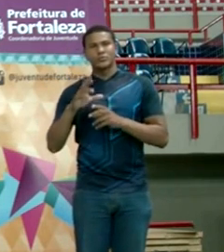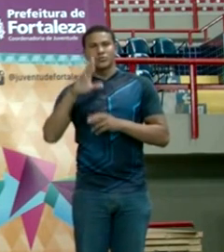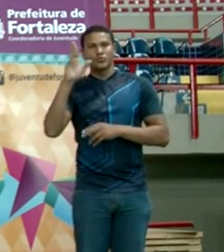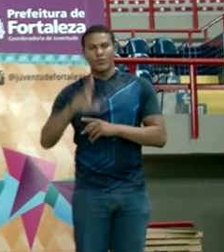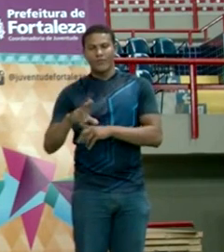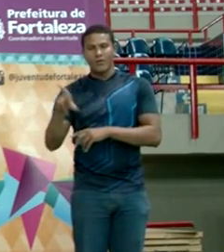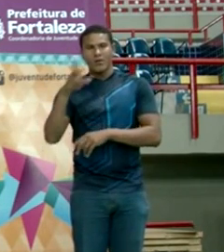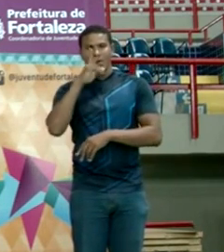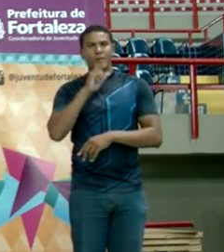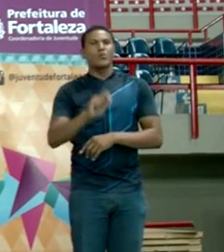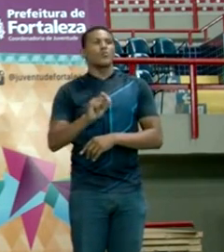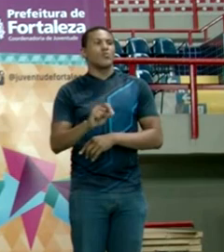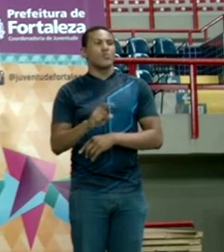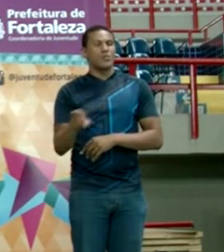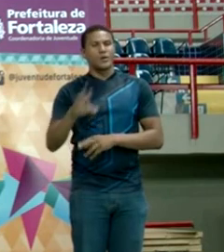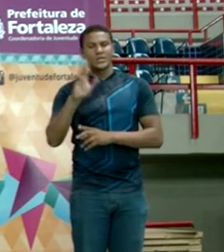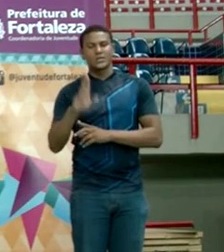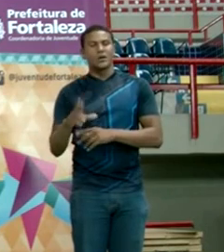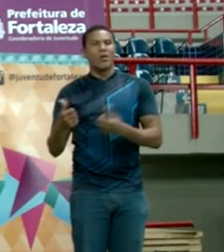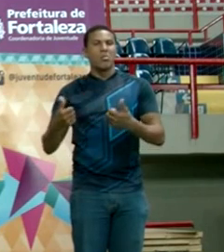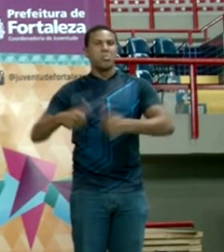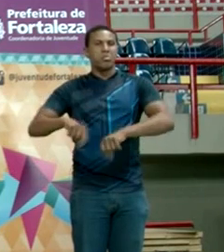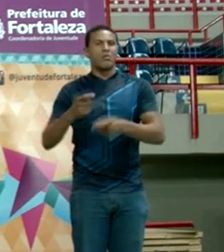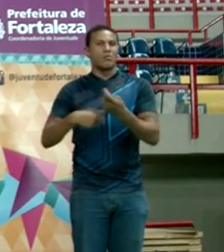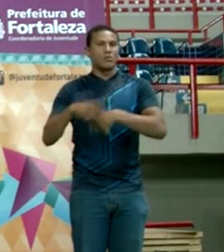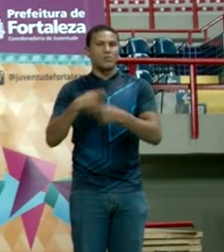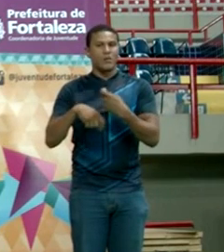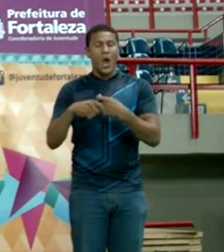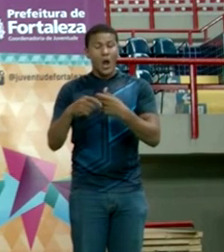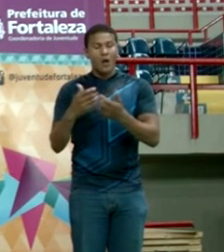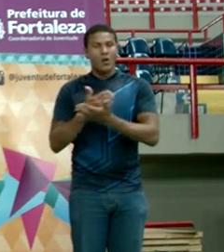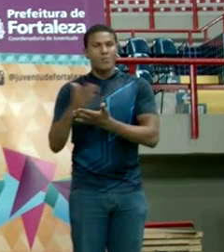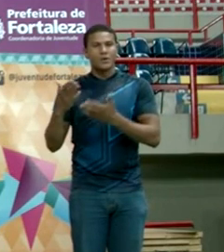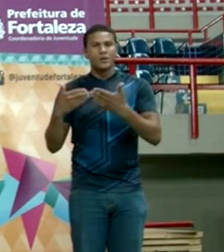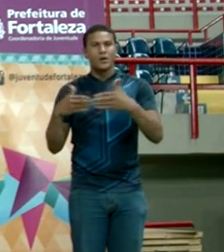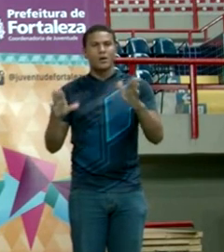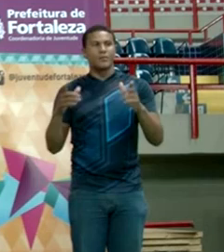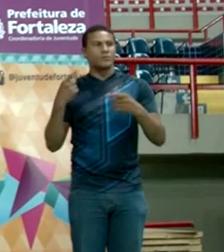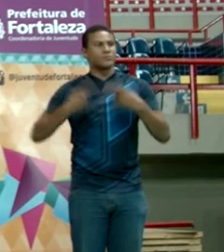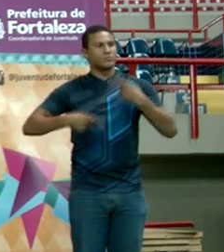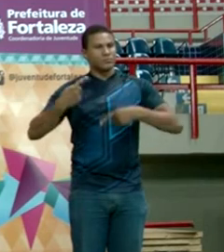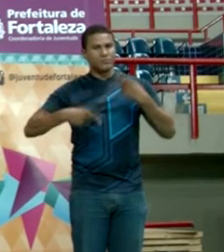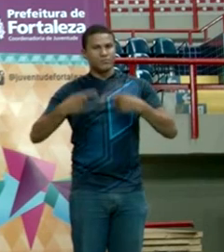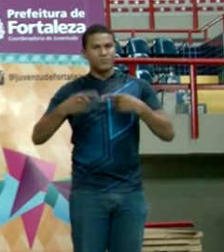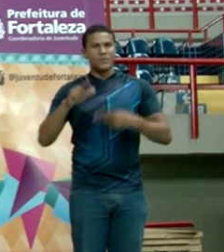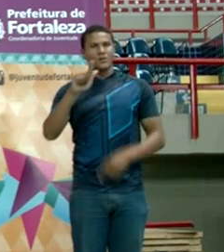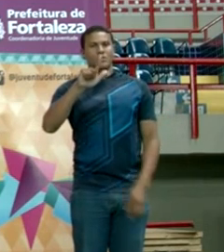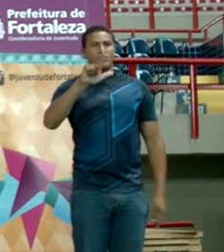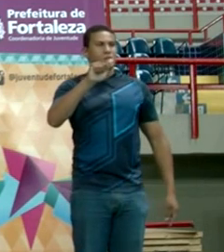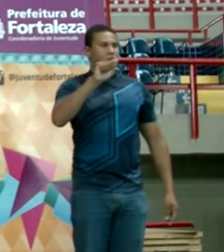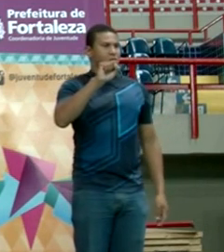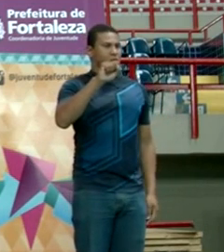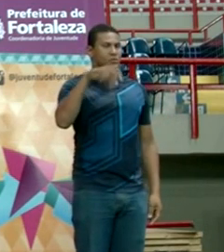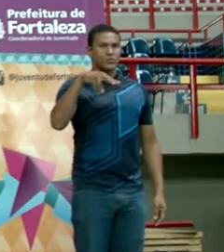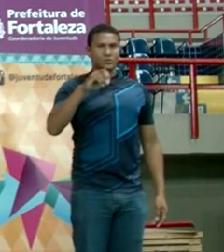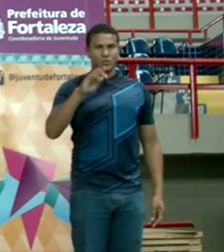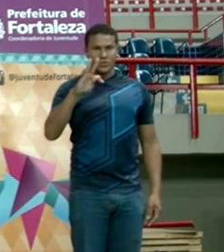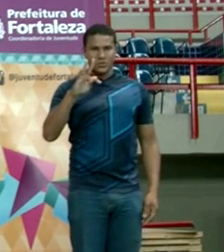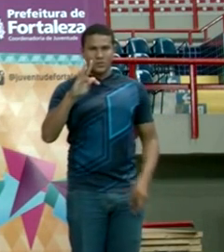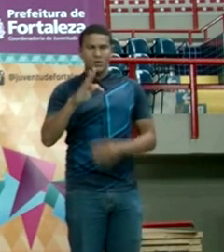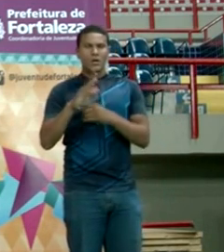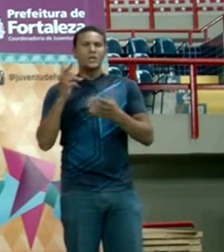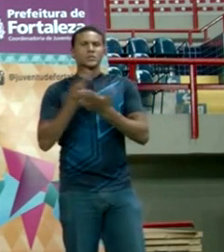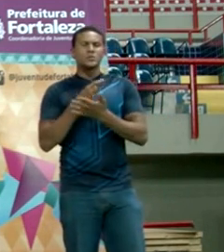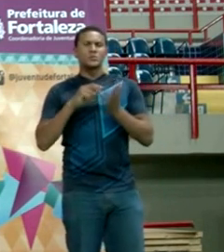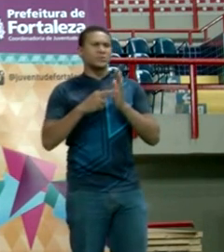soviética faliu. E eles se abriram politicamente, como é o nome? Glasnost. Quando eles se abriram politicamente,